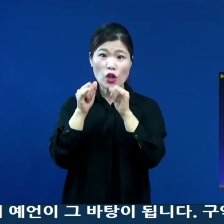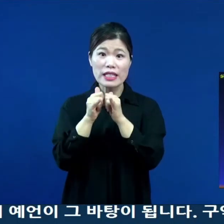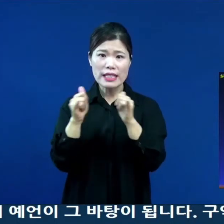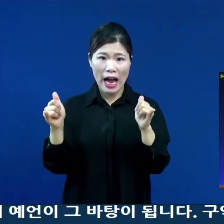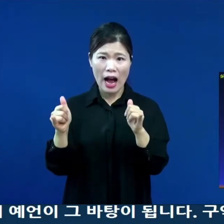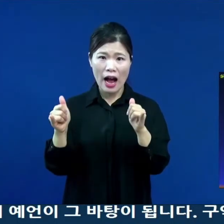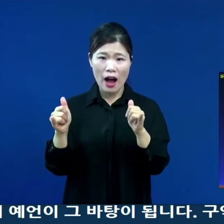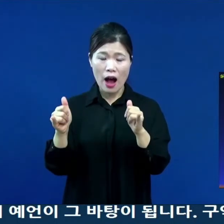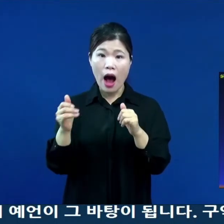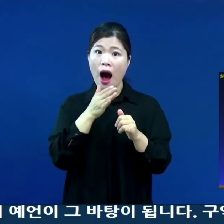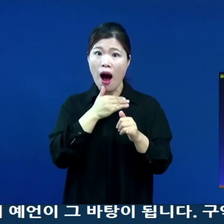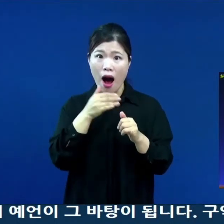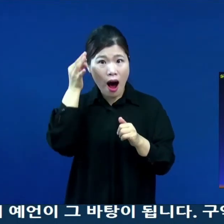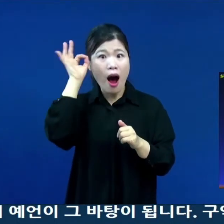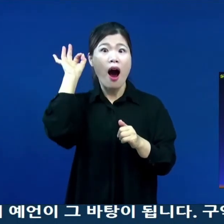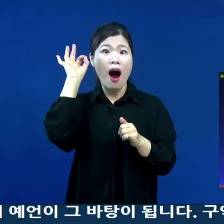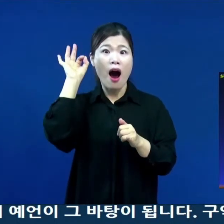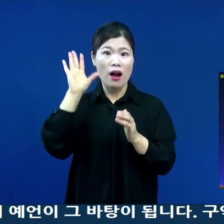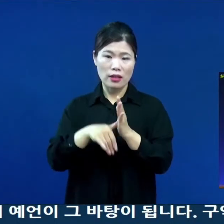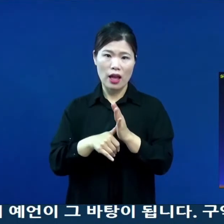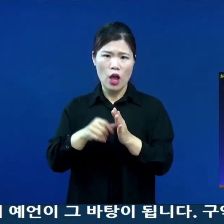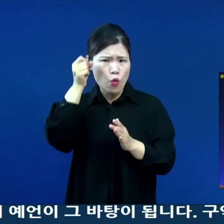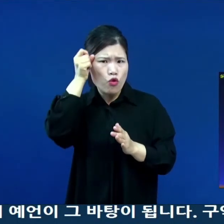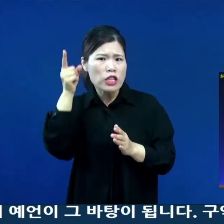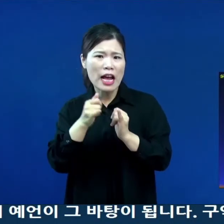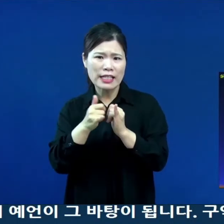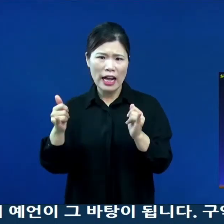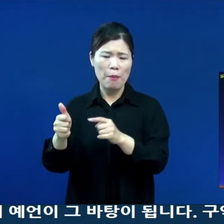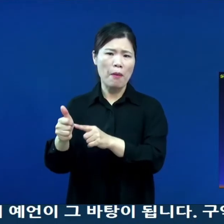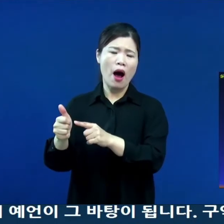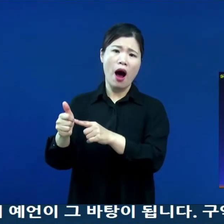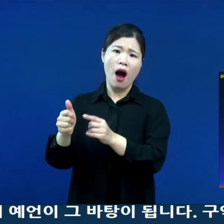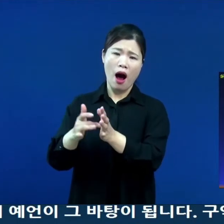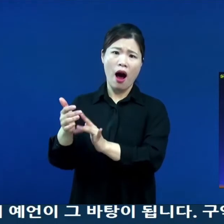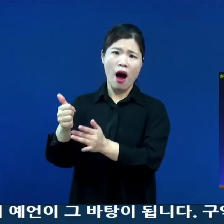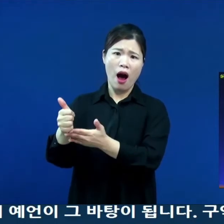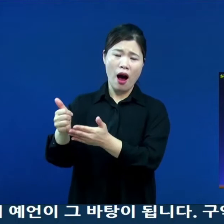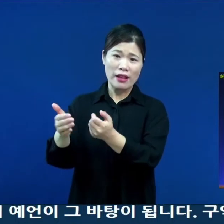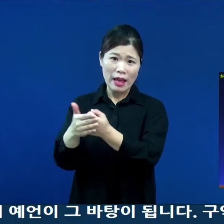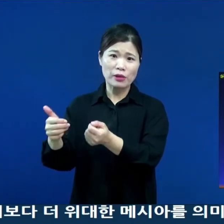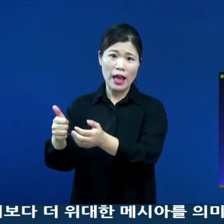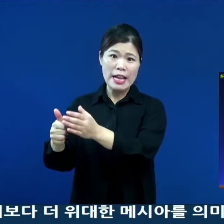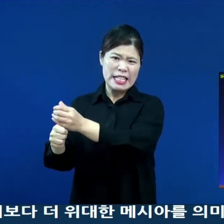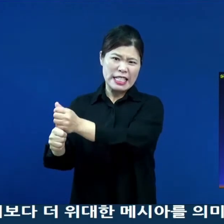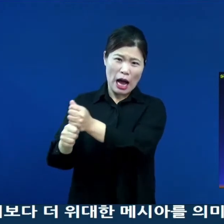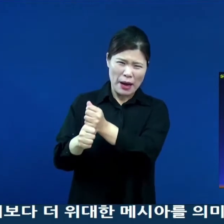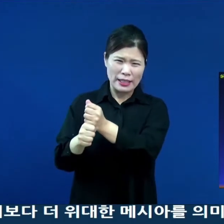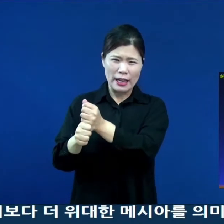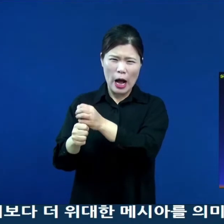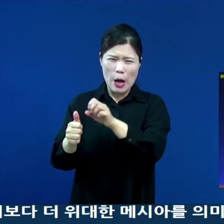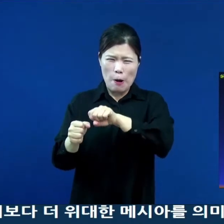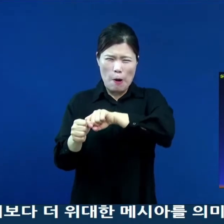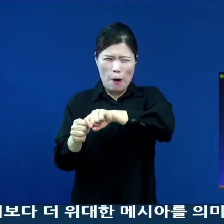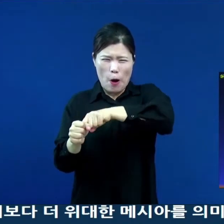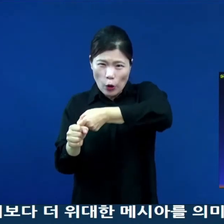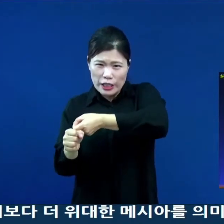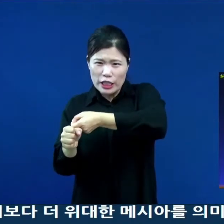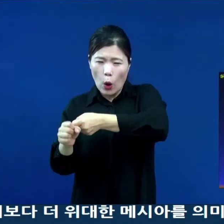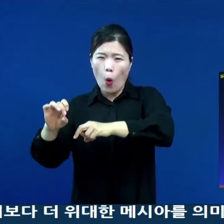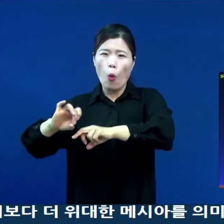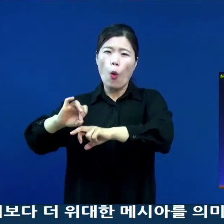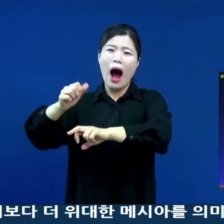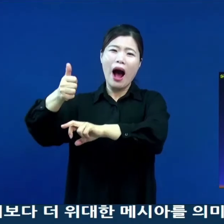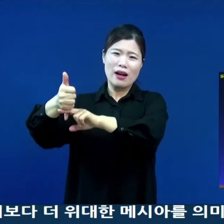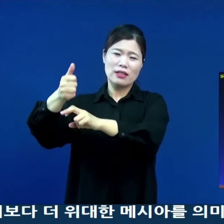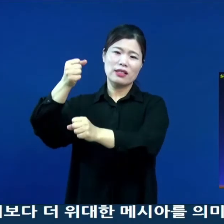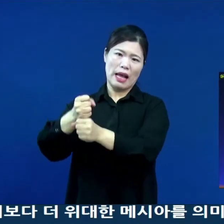생각이 드는 순간, 위대한 사람이라는 생각이 드는 순간 잡아다가 억지로 그들의 왕을